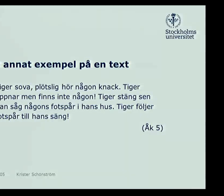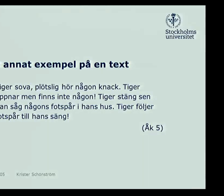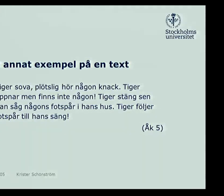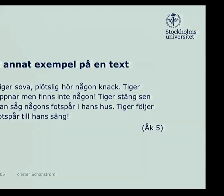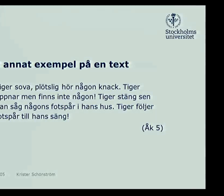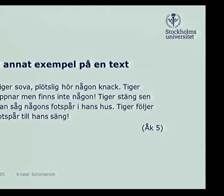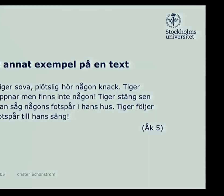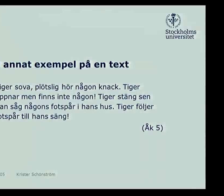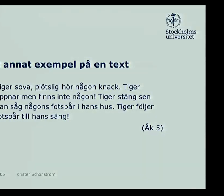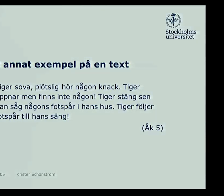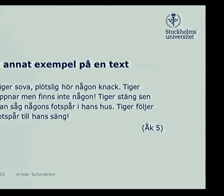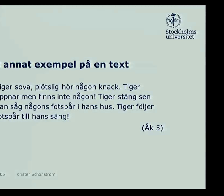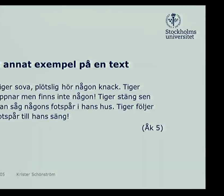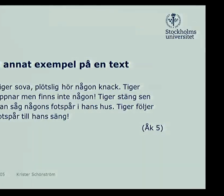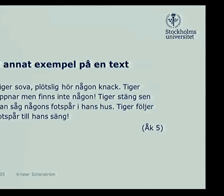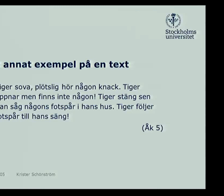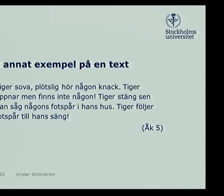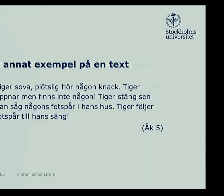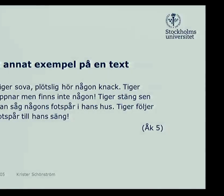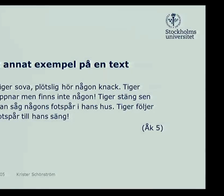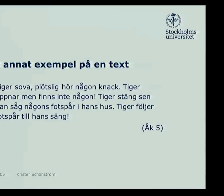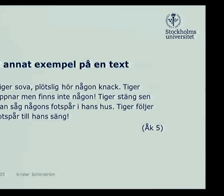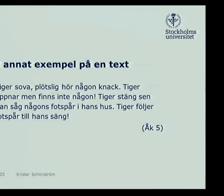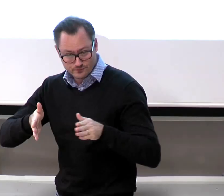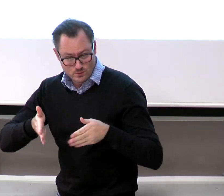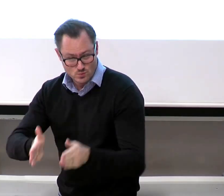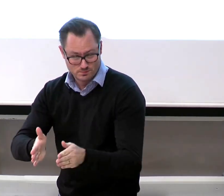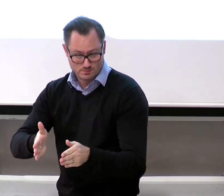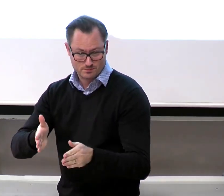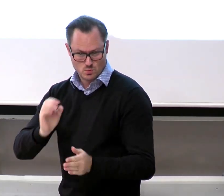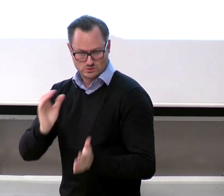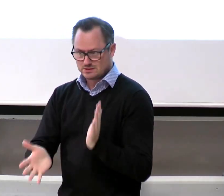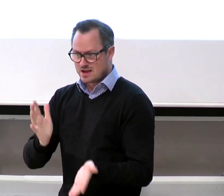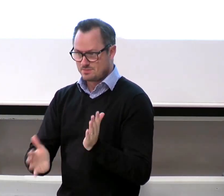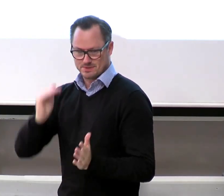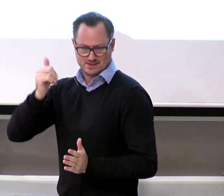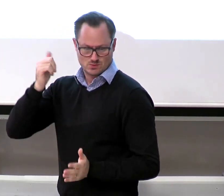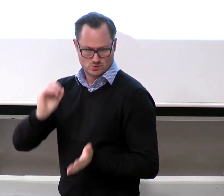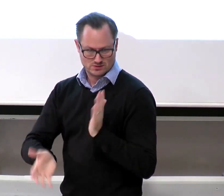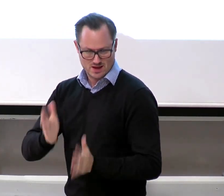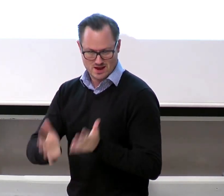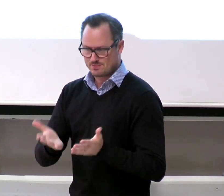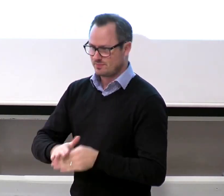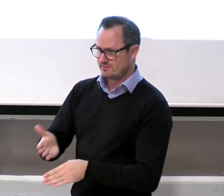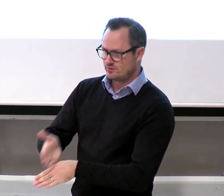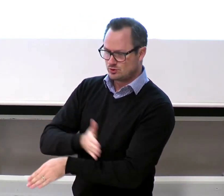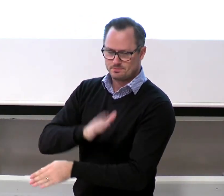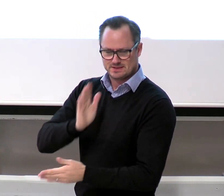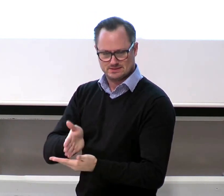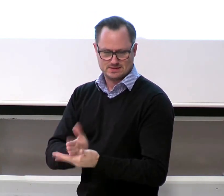Men vad kan man se i den här texten då? Man kan se att det finns böjning. Lite mer osäkerhet på